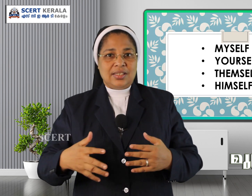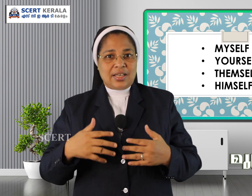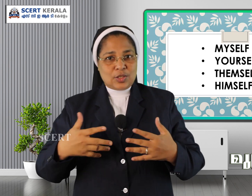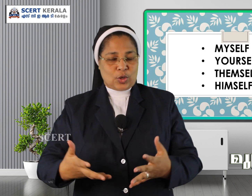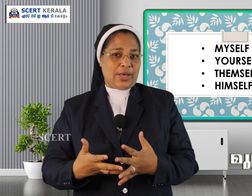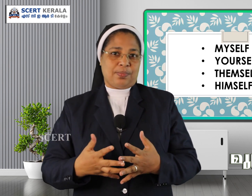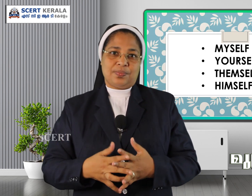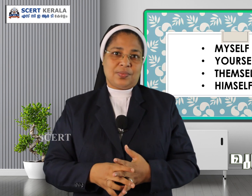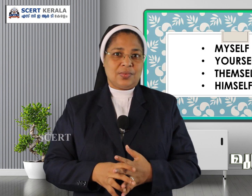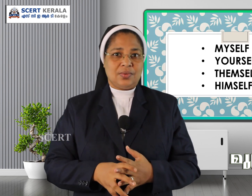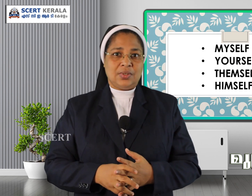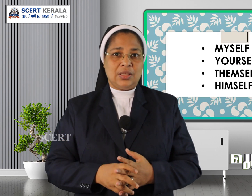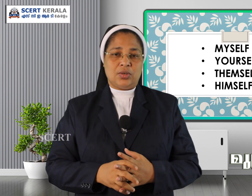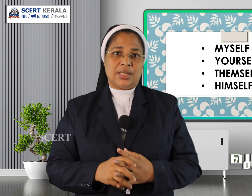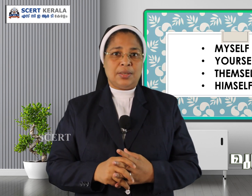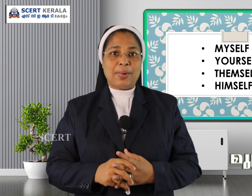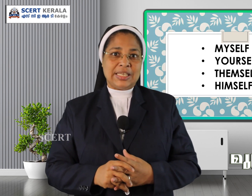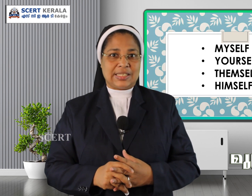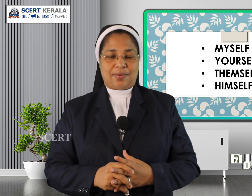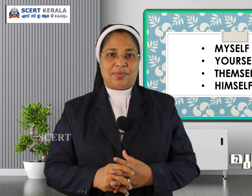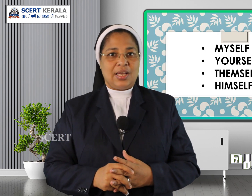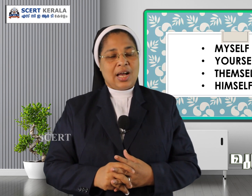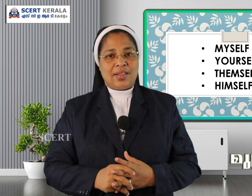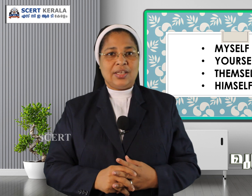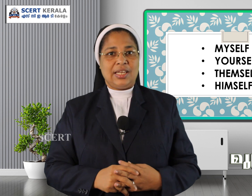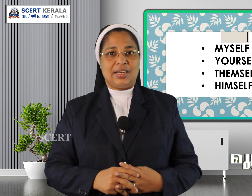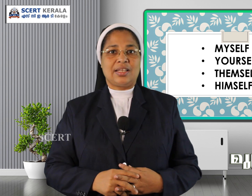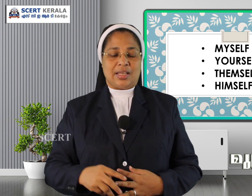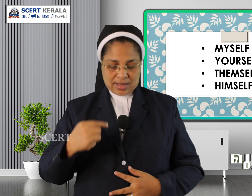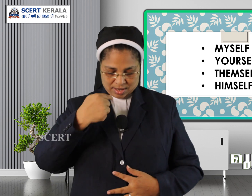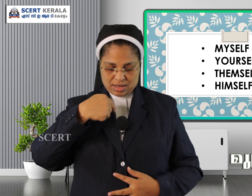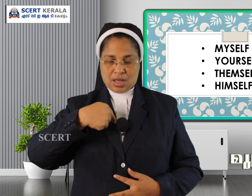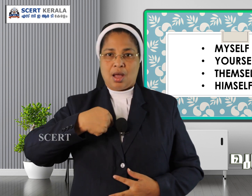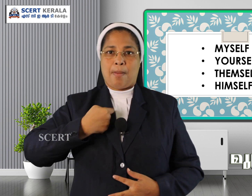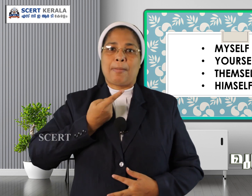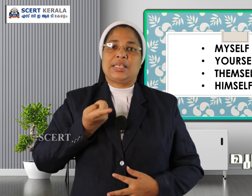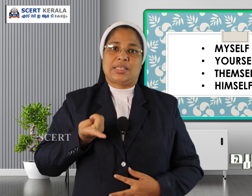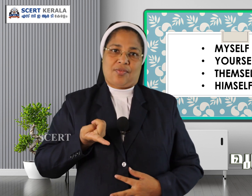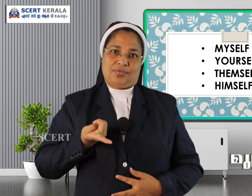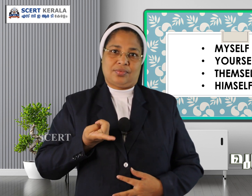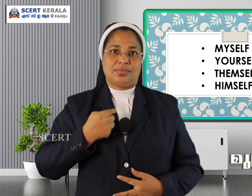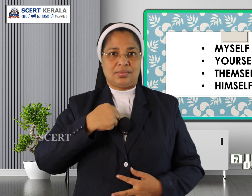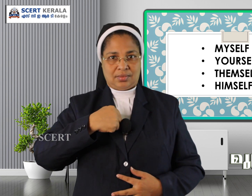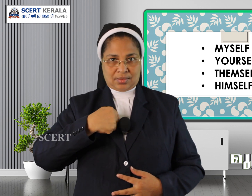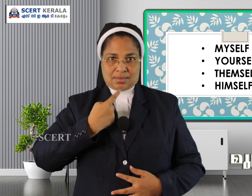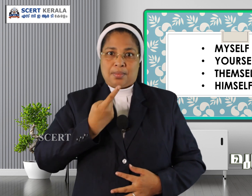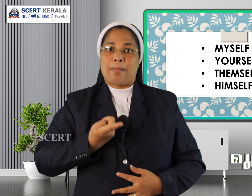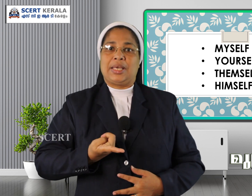ഞാൻ സ്വയം എന്നുള്ളതാണ് മൈസെൽഫ്. അതെങ്ങനെയാണ് മൈസെൽഫ്?